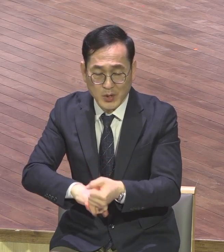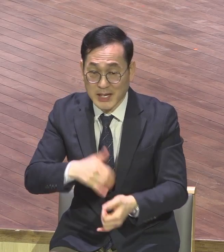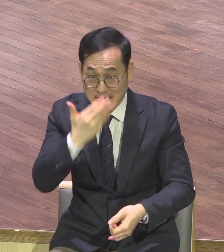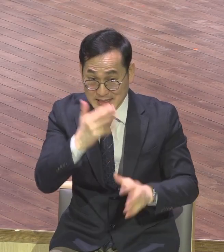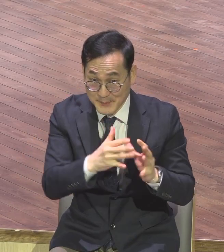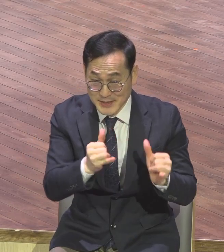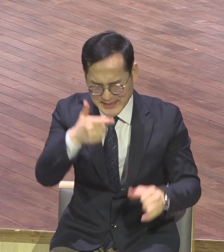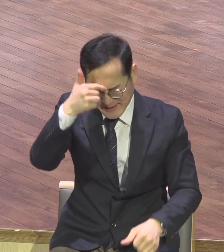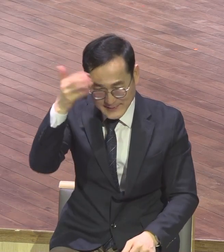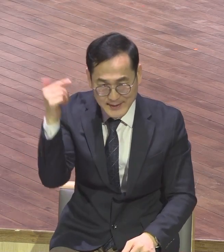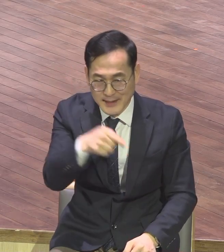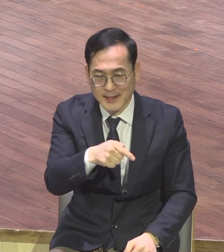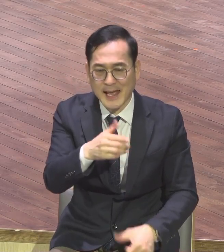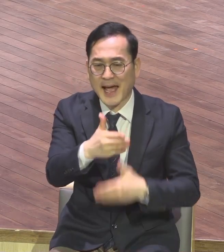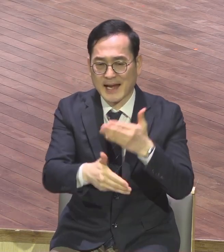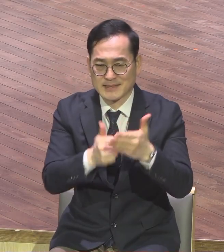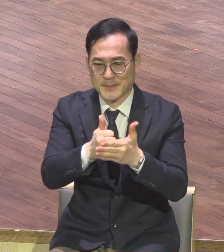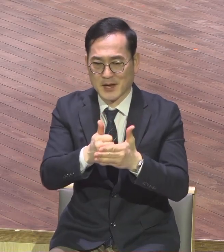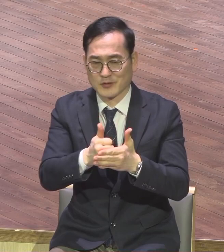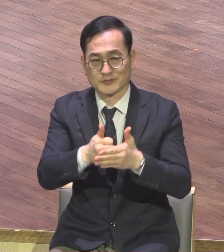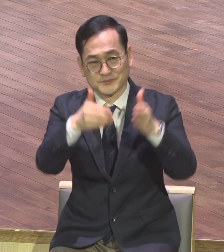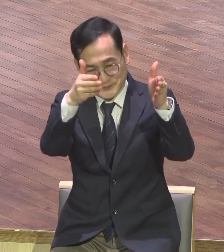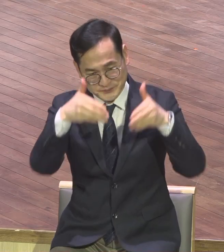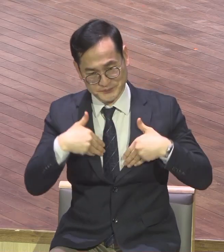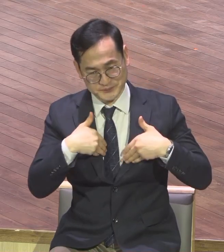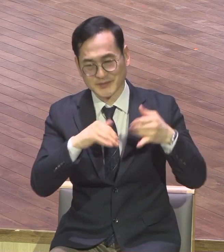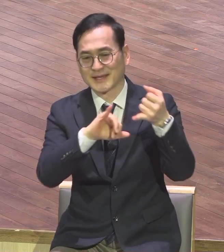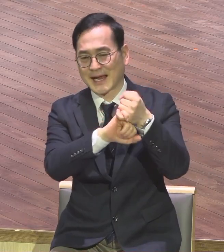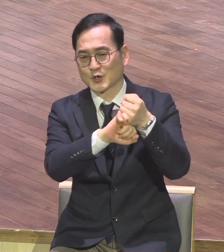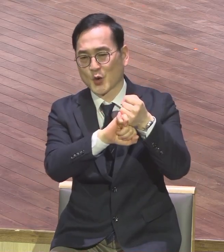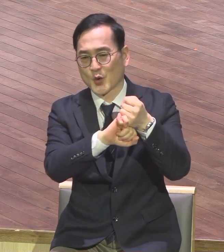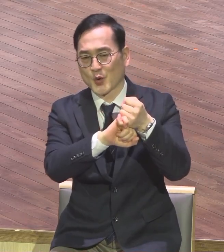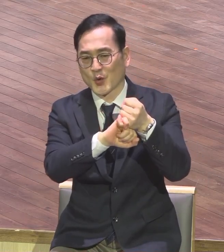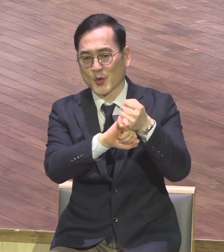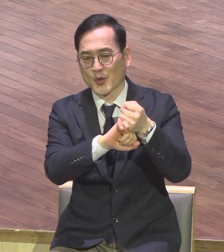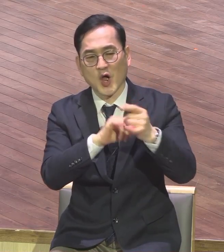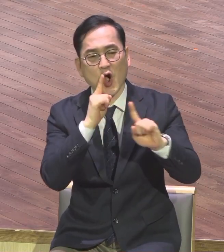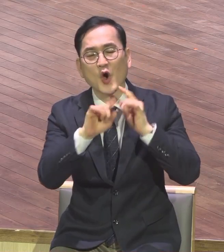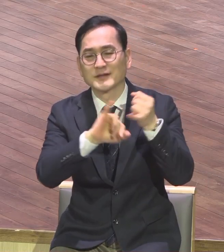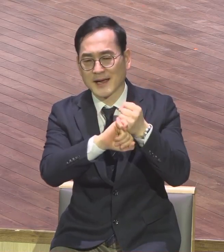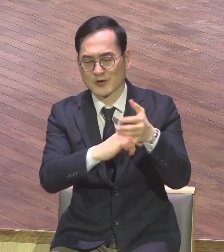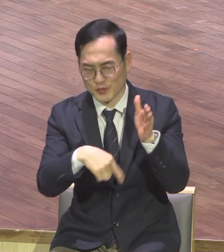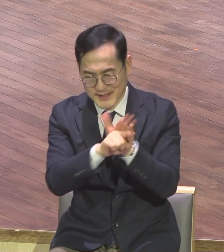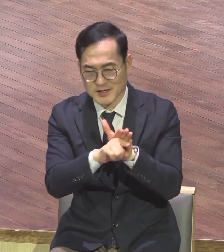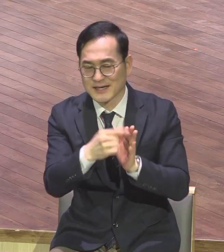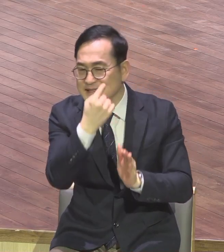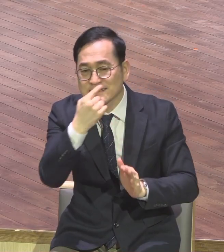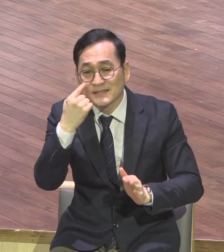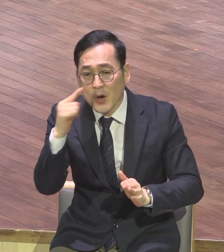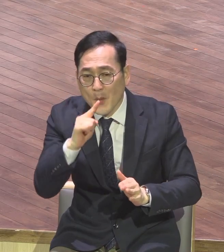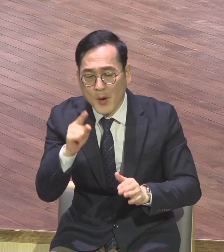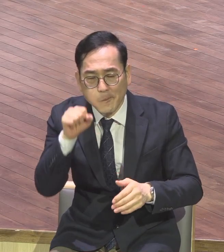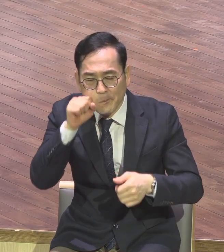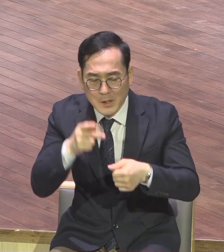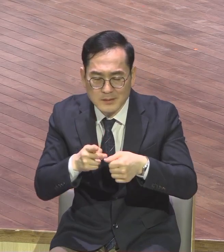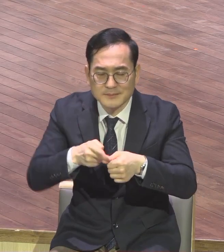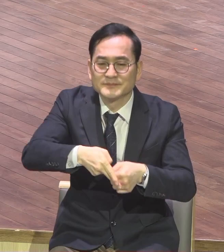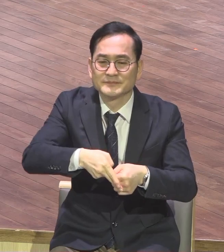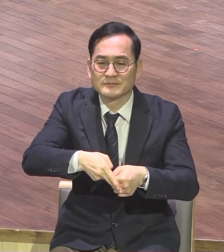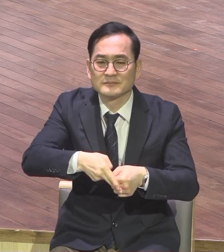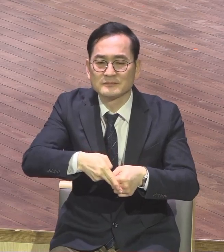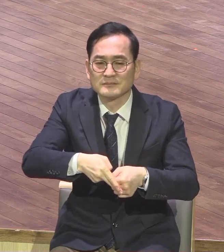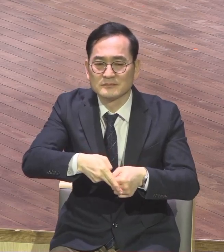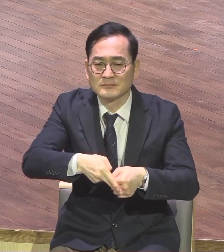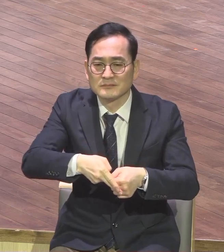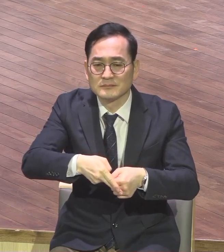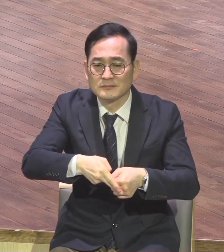백성만 받았거든. 하나님과 예 모세와의 관계에서 피 언약을 맺은 거예요. 피 언약. 근데 피 언약. 그때 그거